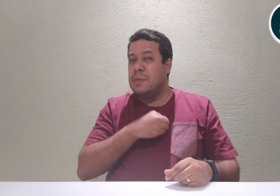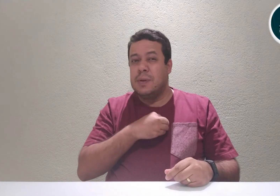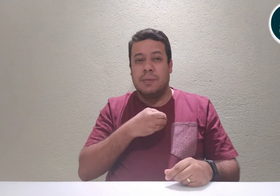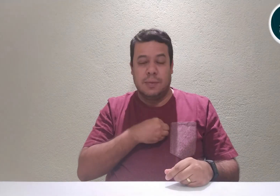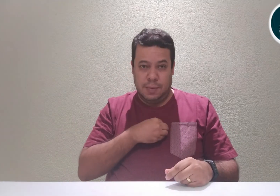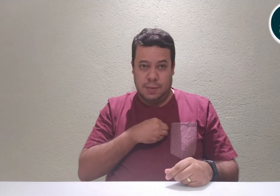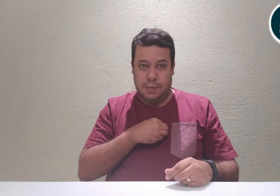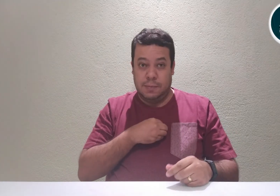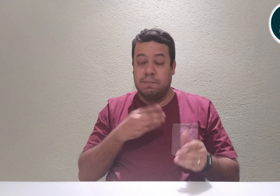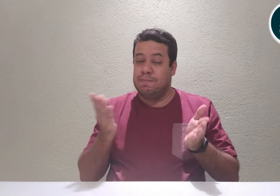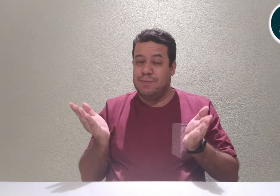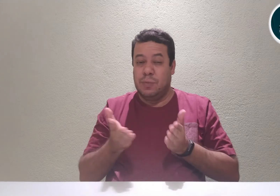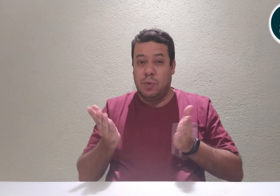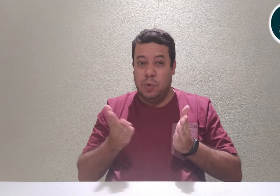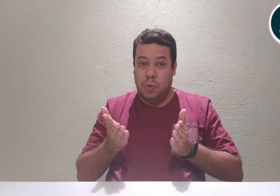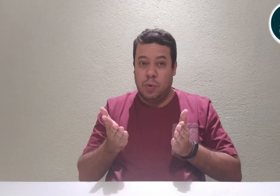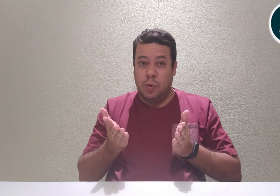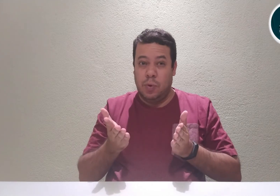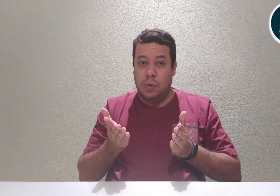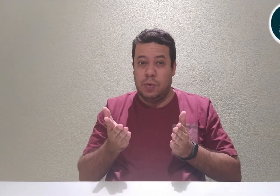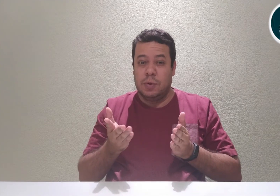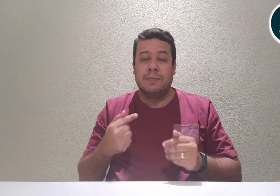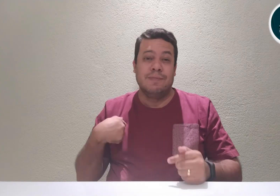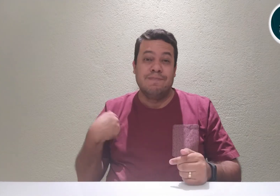O povo de Israel tinha muitos pecados.